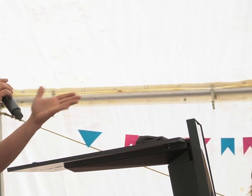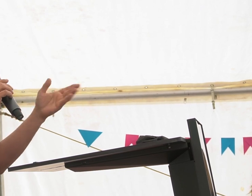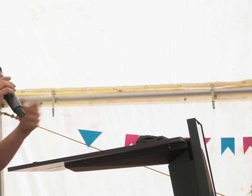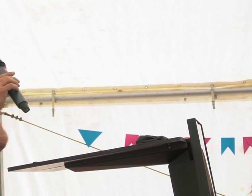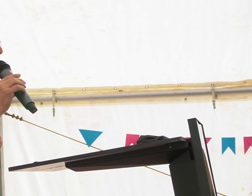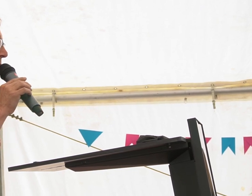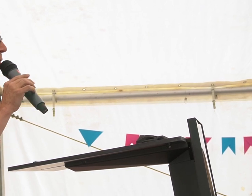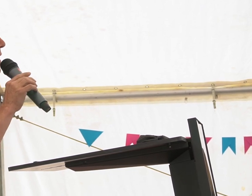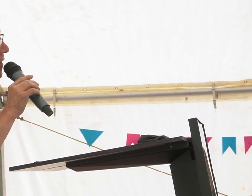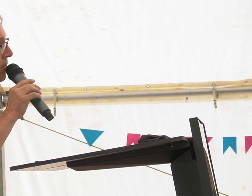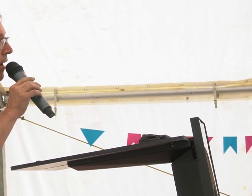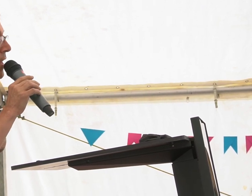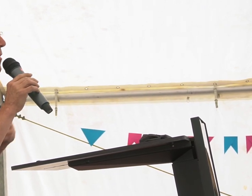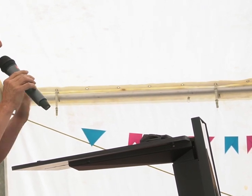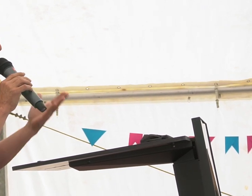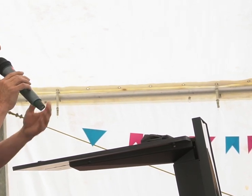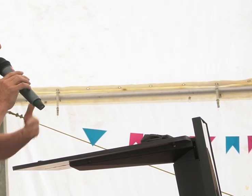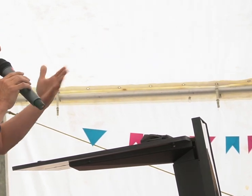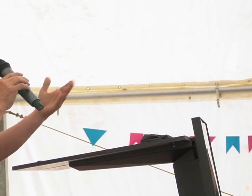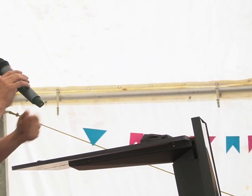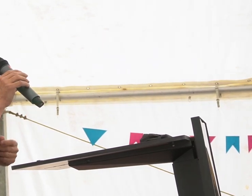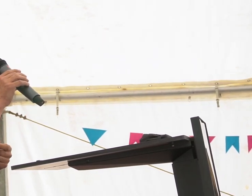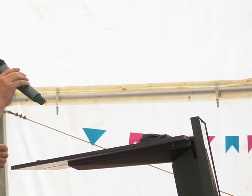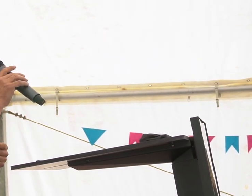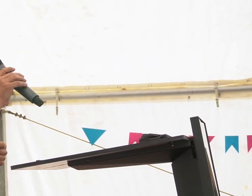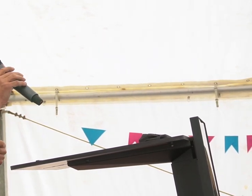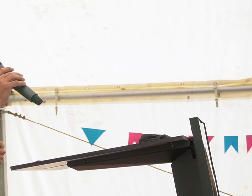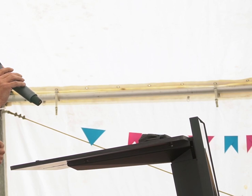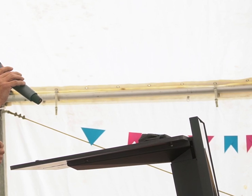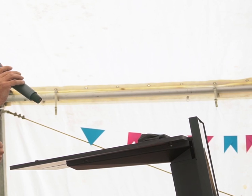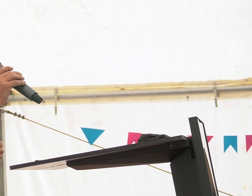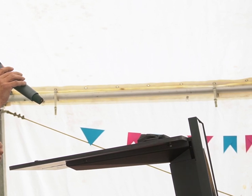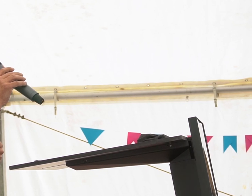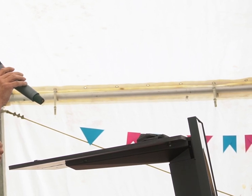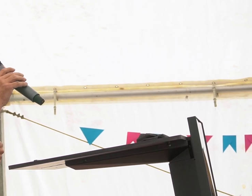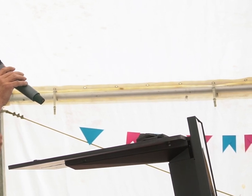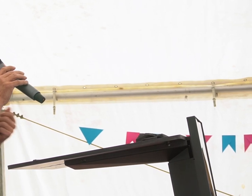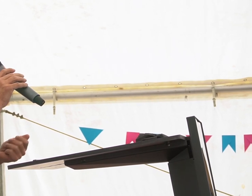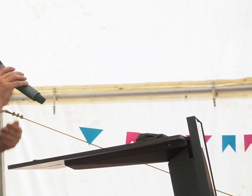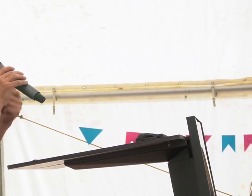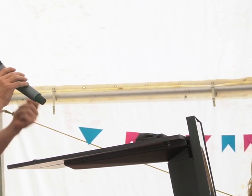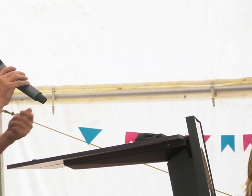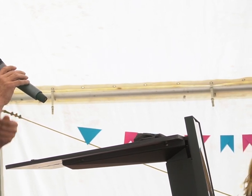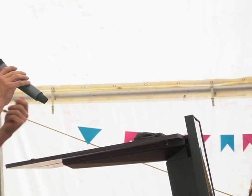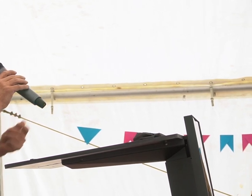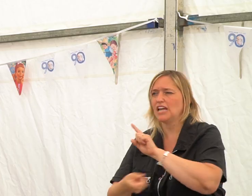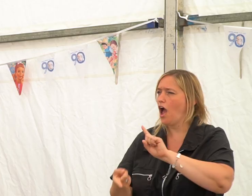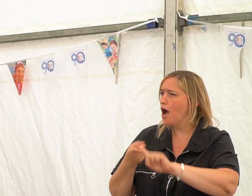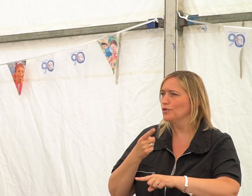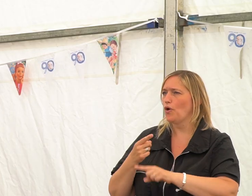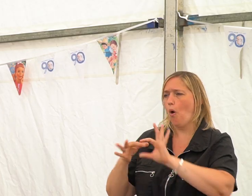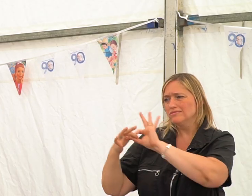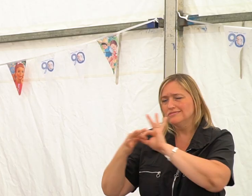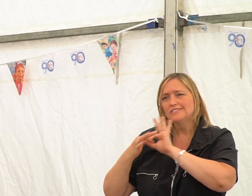Alors j'en parlais, merci bien évidemment à la famille Marlier parce que évidemment c'est un soutien important et les rapports sont